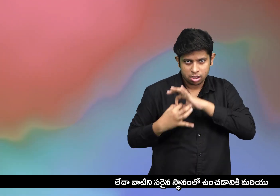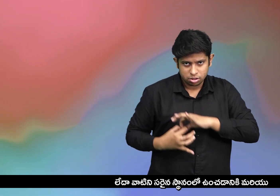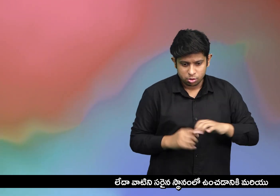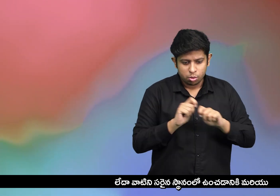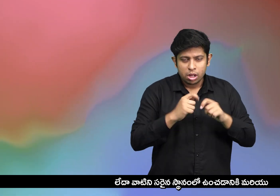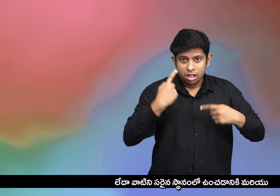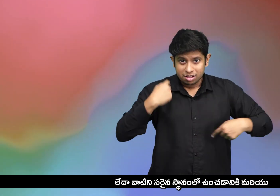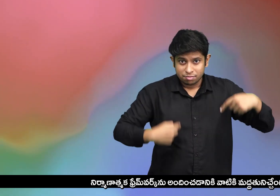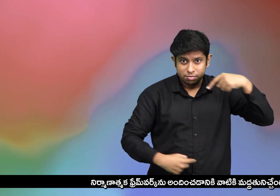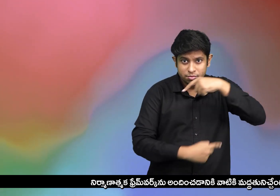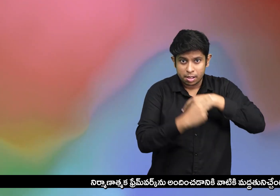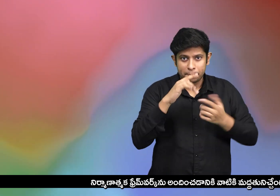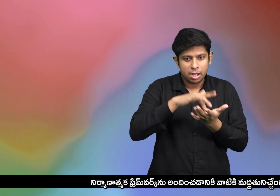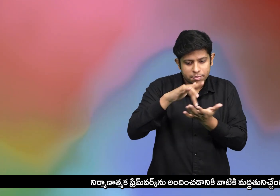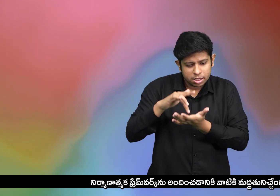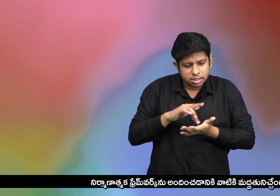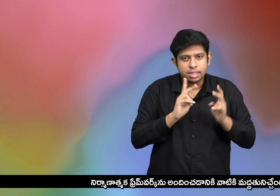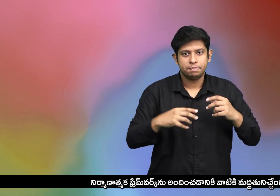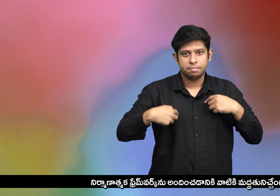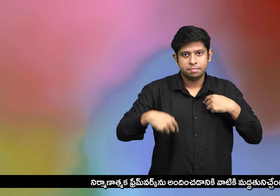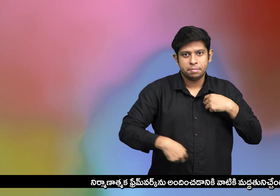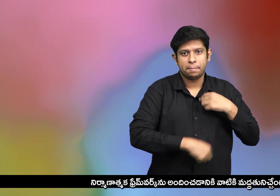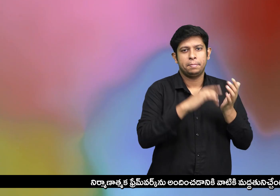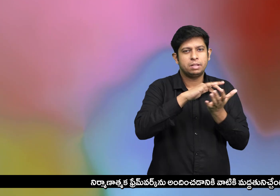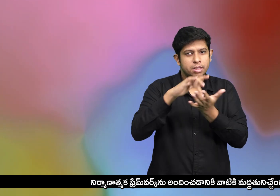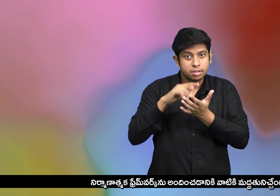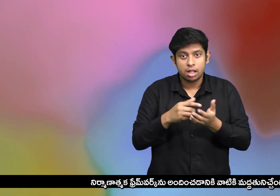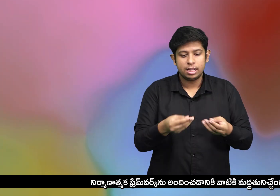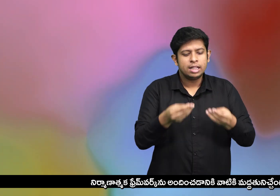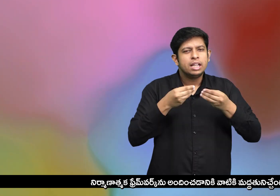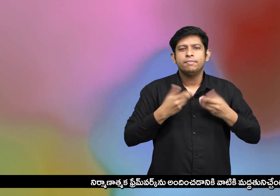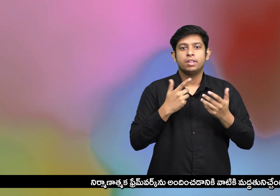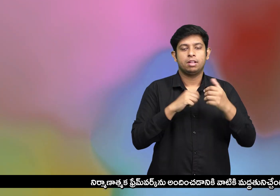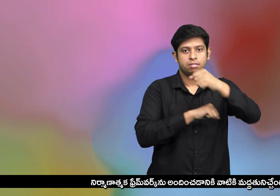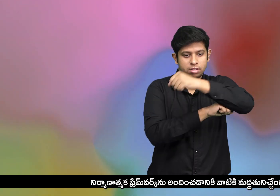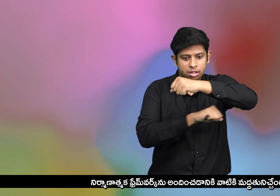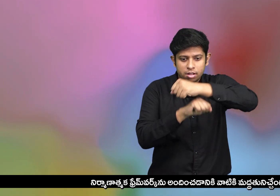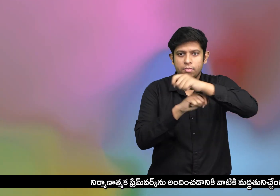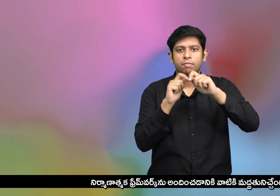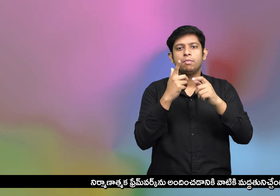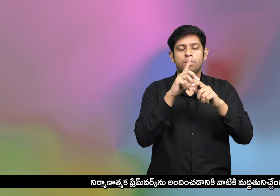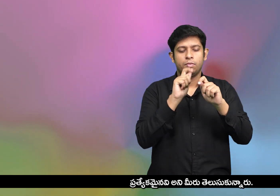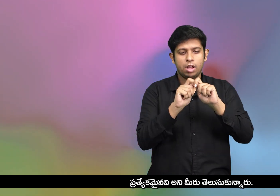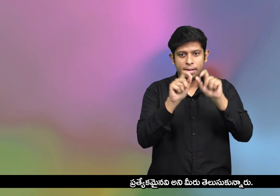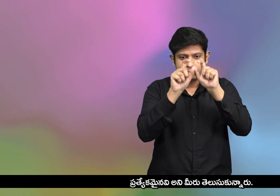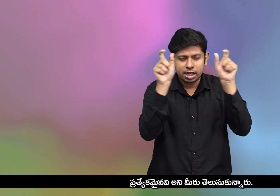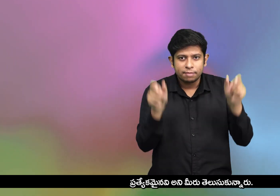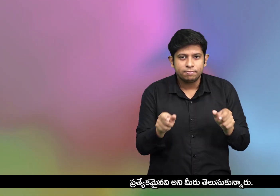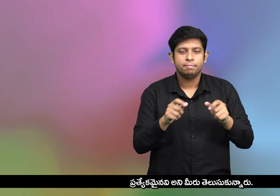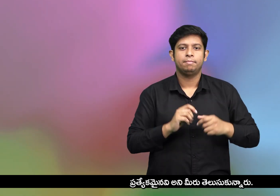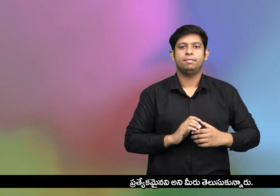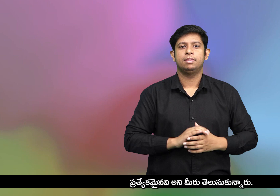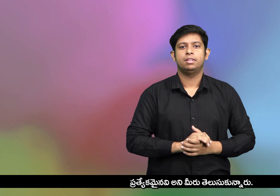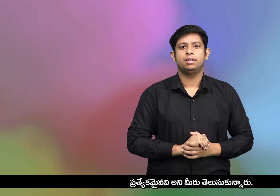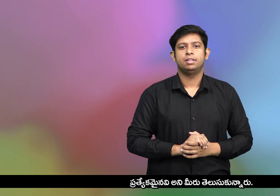ఉంచడానికి మరియు నిర్మాణాత్మక ఫ్రేమ్వర్క్ను అందించడానికి వాటికి మద్దతునిచ్చేందుకు